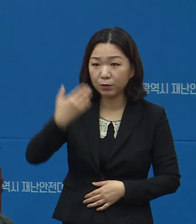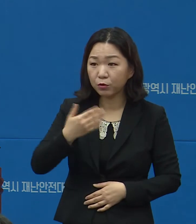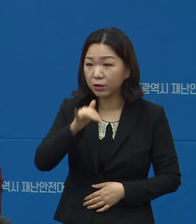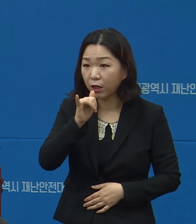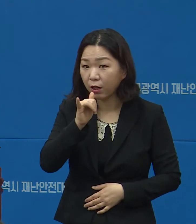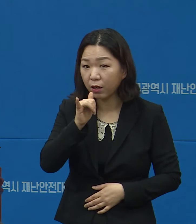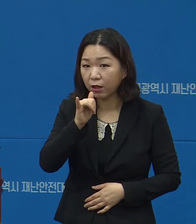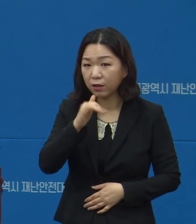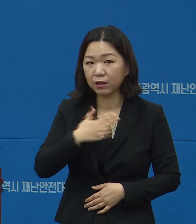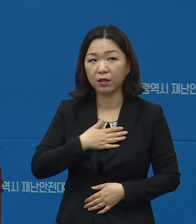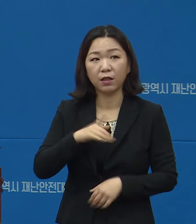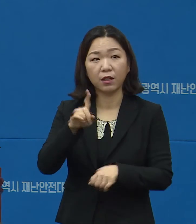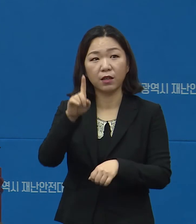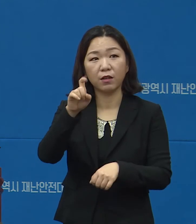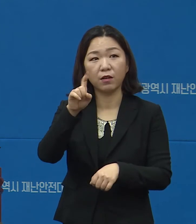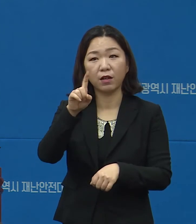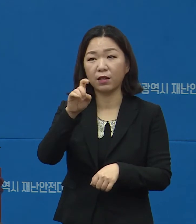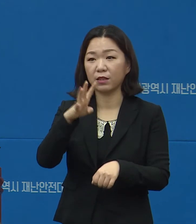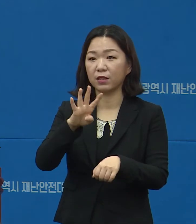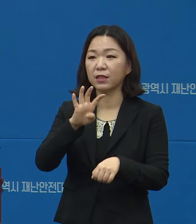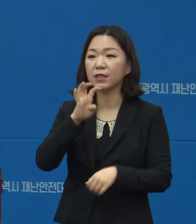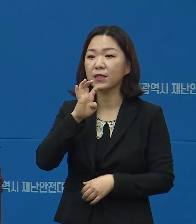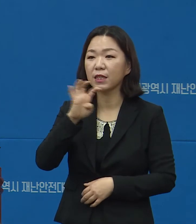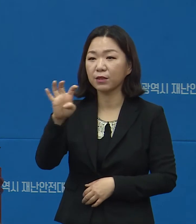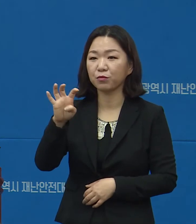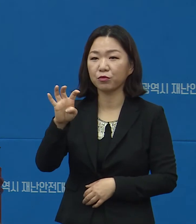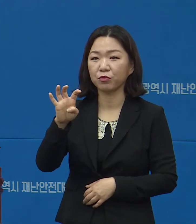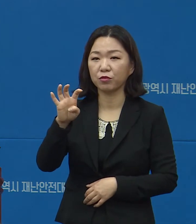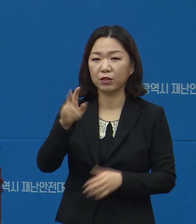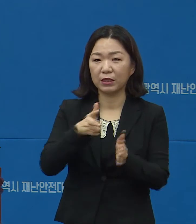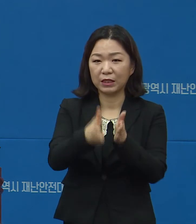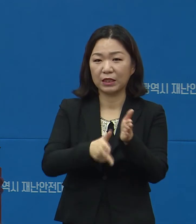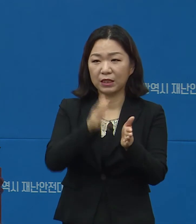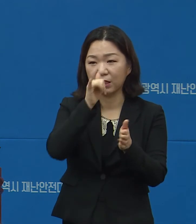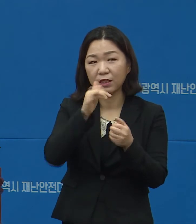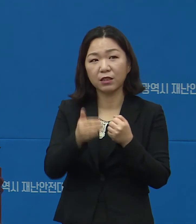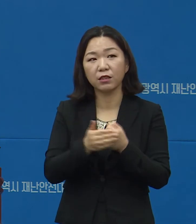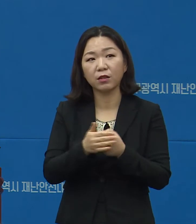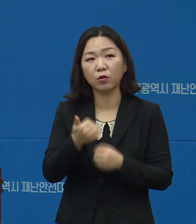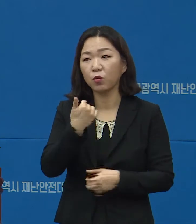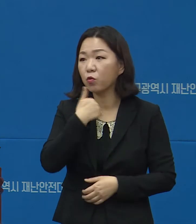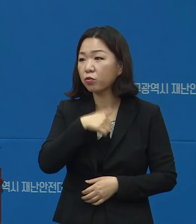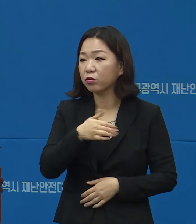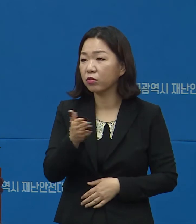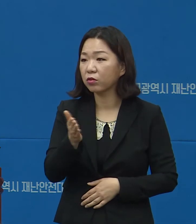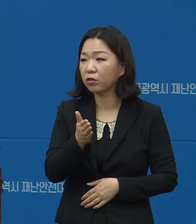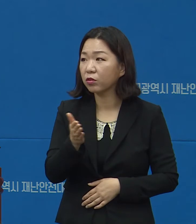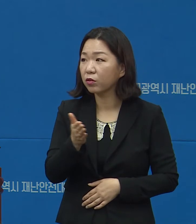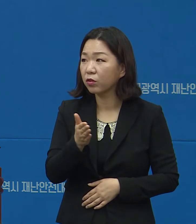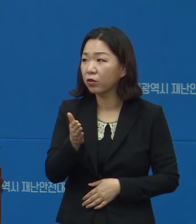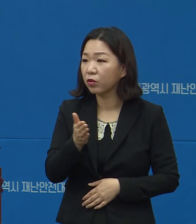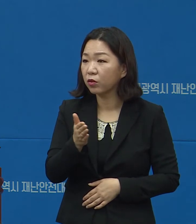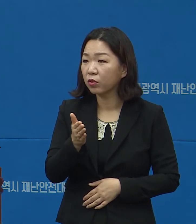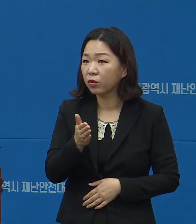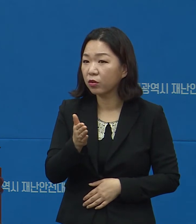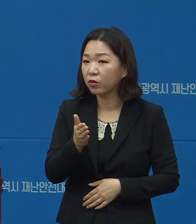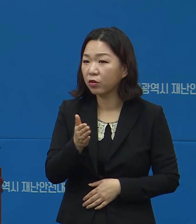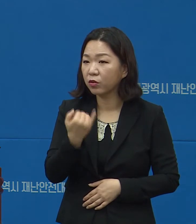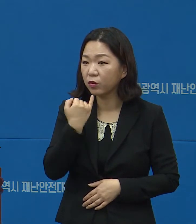있습니까? 제가 11시 40분 기차이기 때문에 한 5분 정도는 더